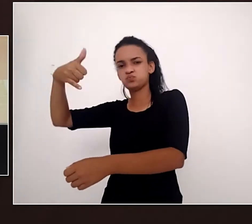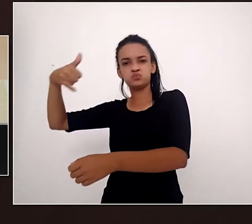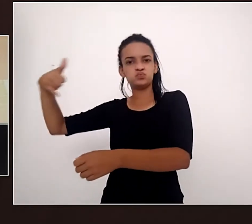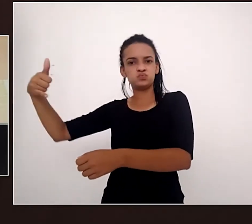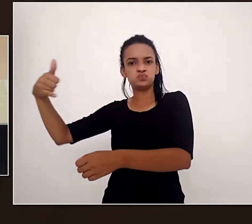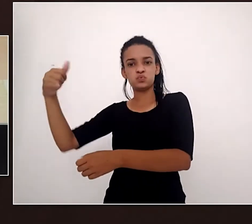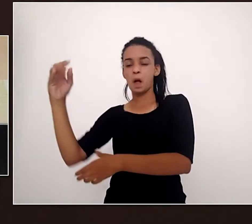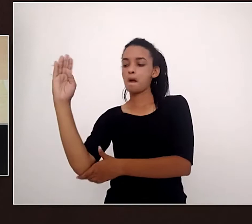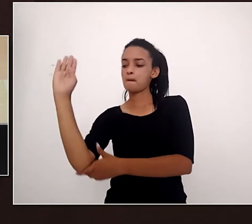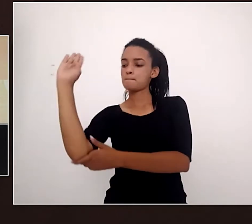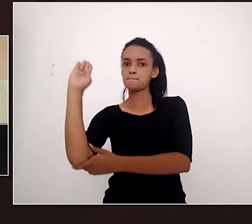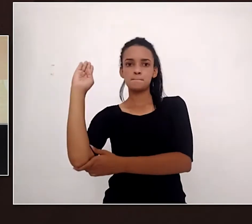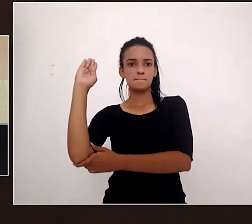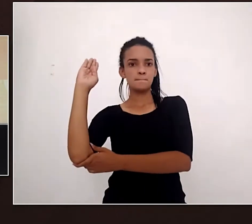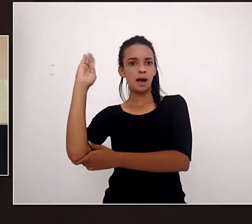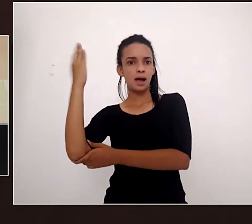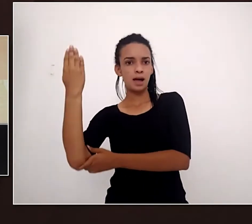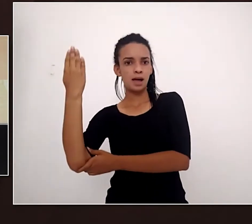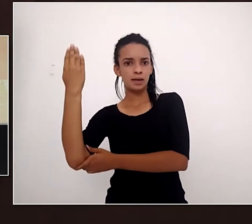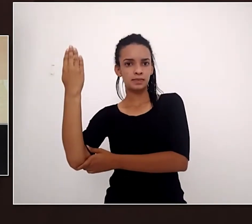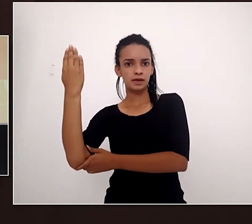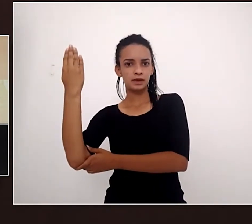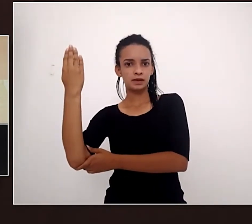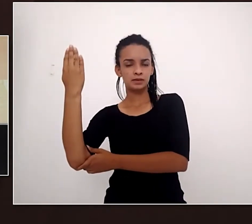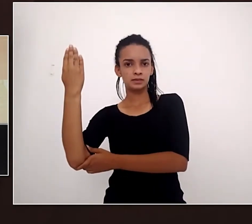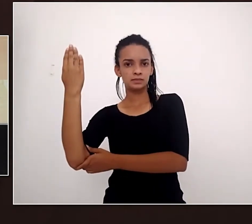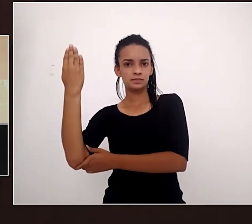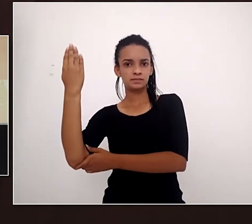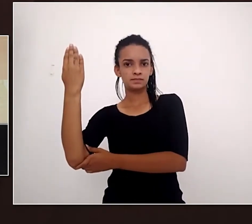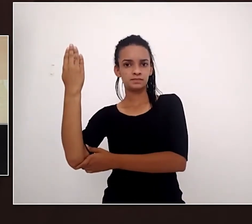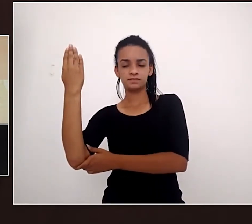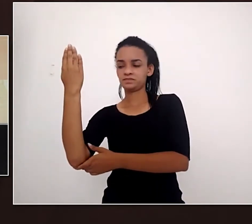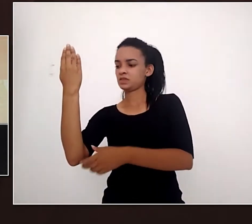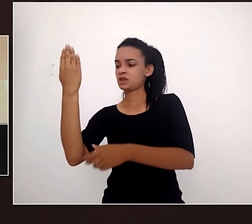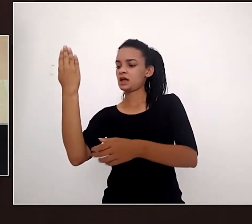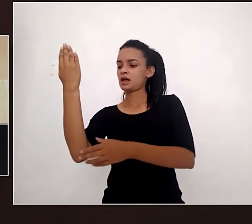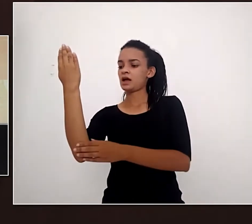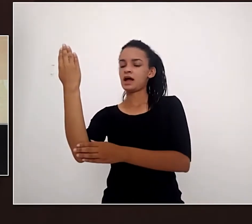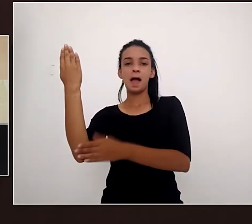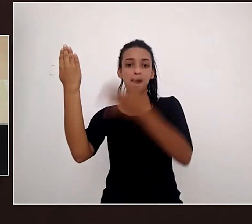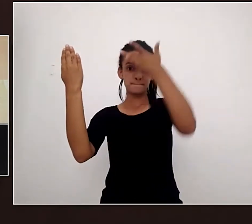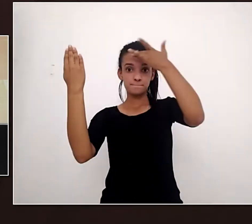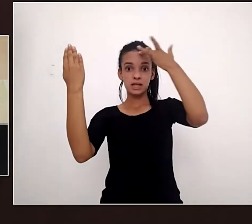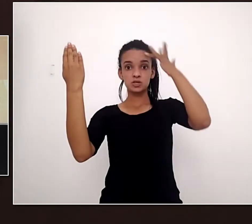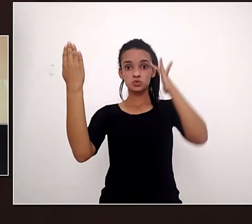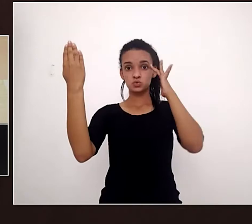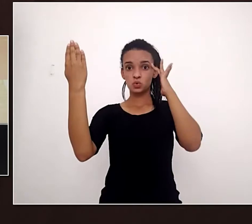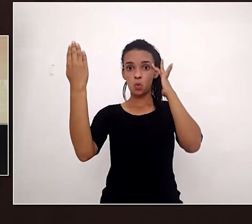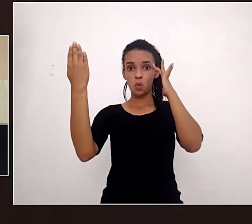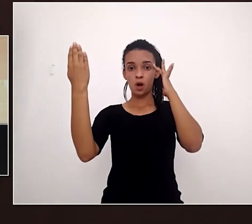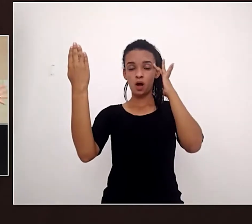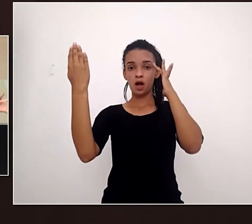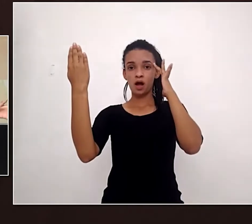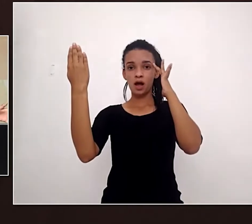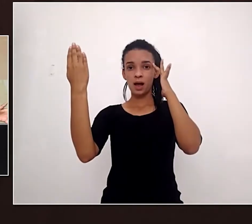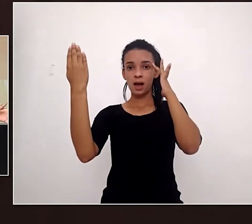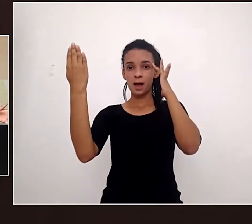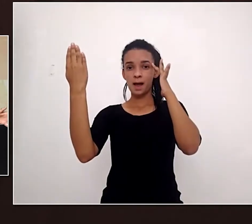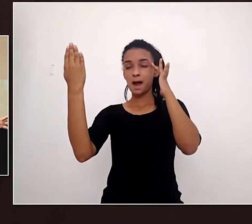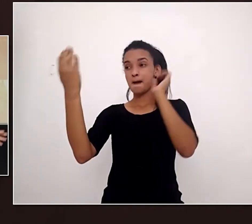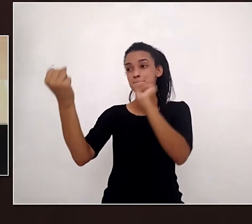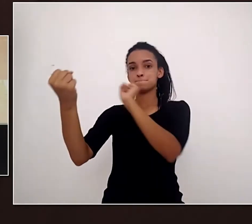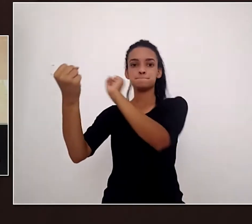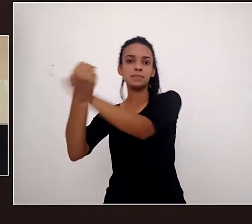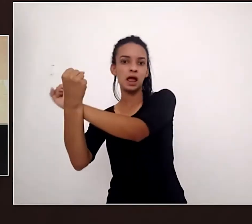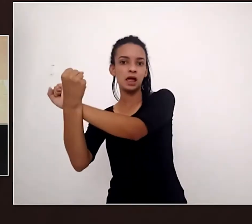né, a vítima em pé e colocava em um poste para iluminação pública,